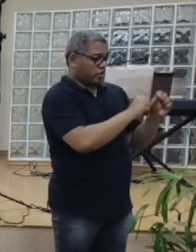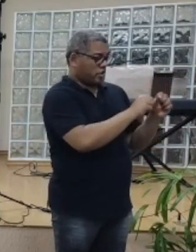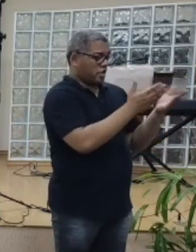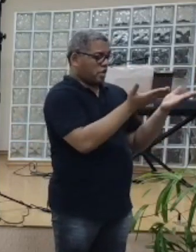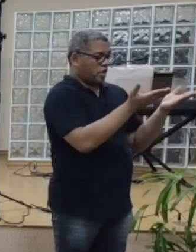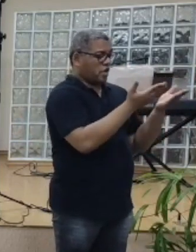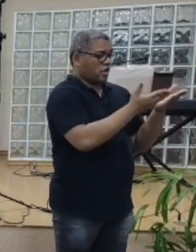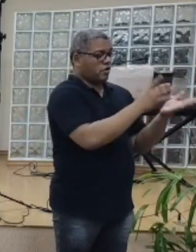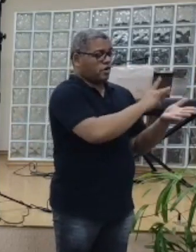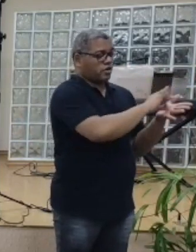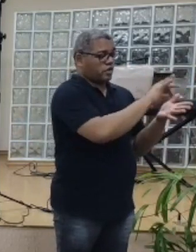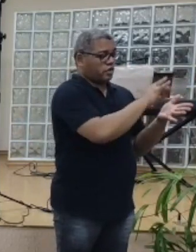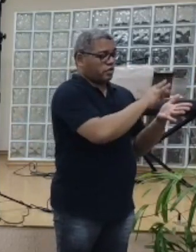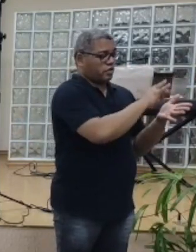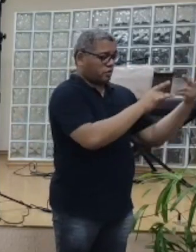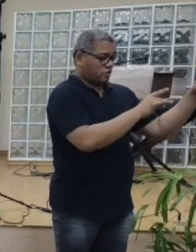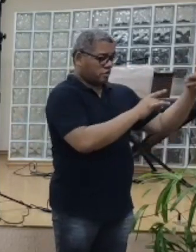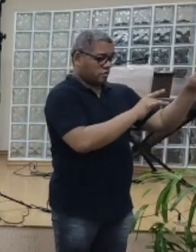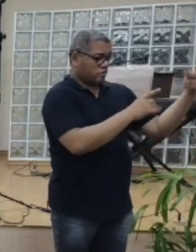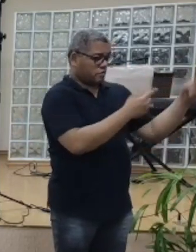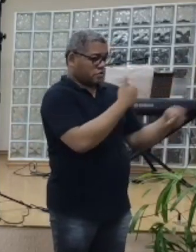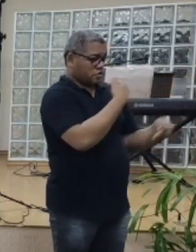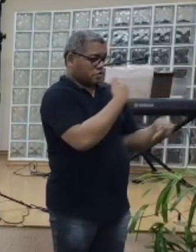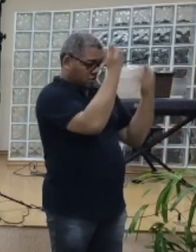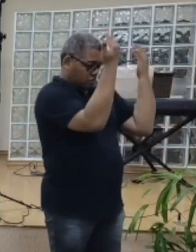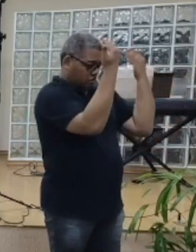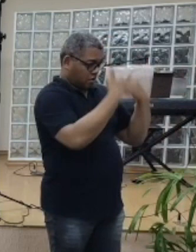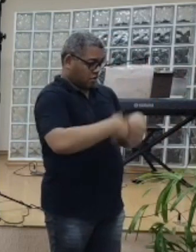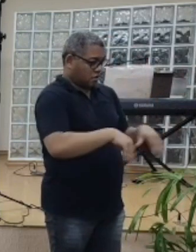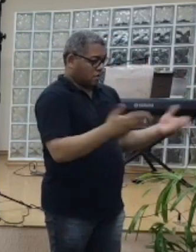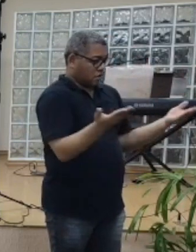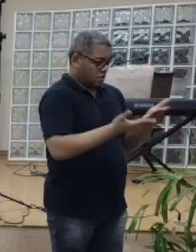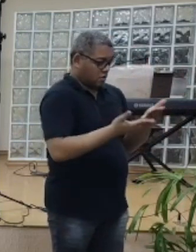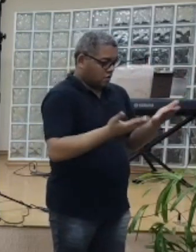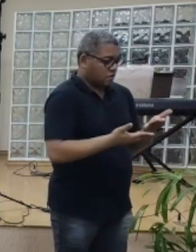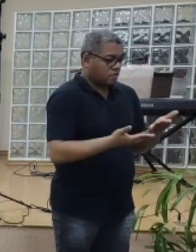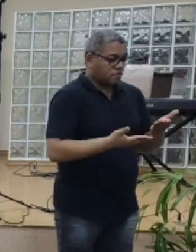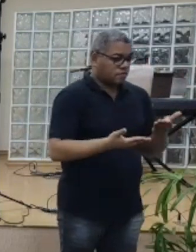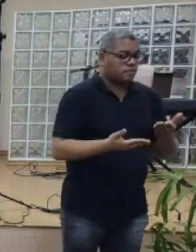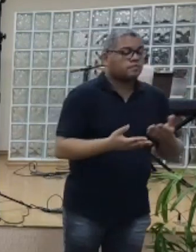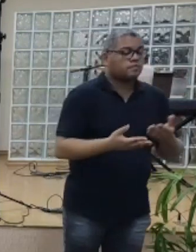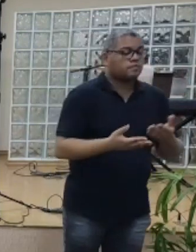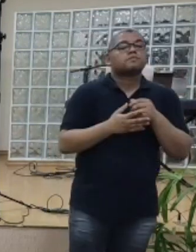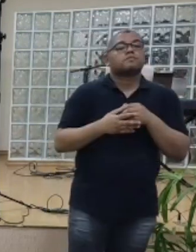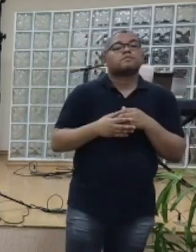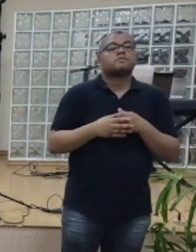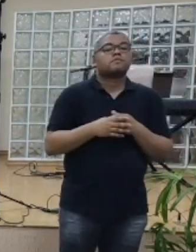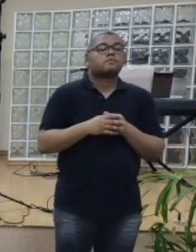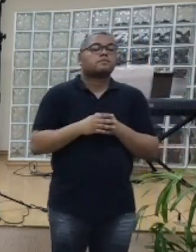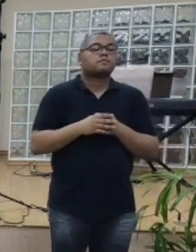Esta é a pergunta. E aí ele passa a mostrar um outro lado